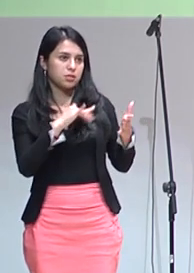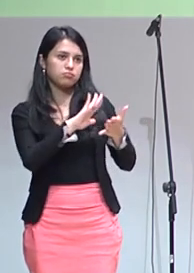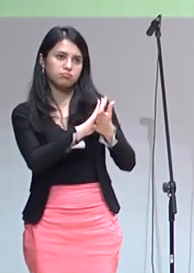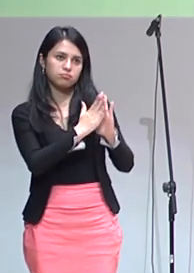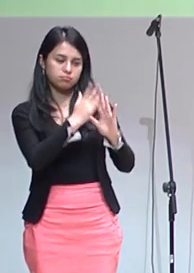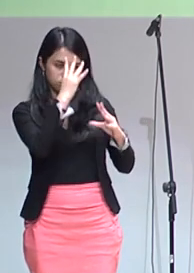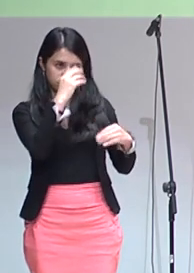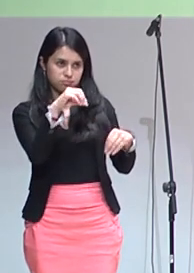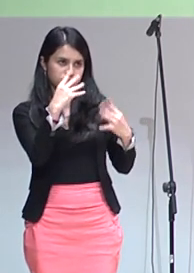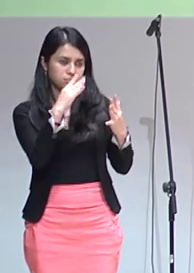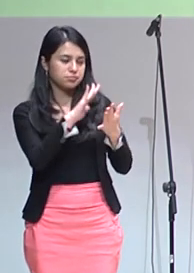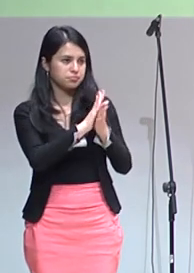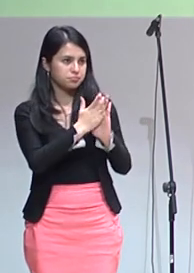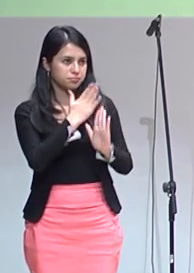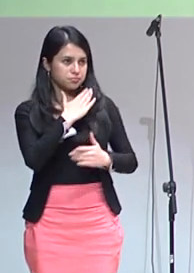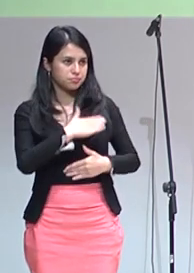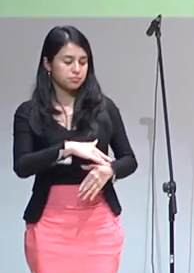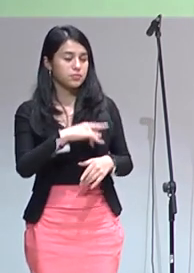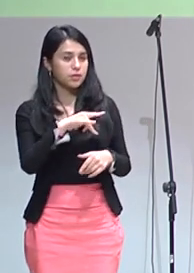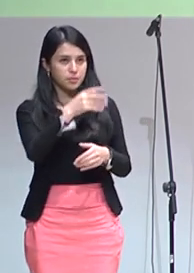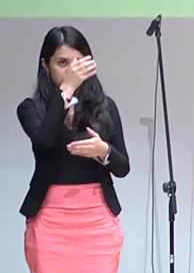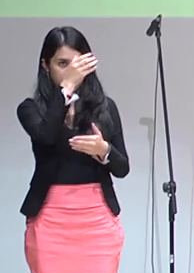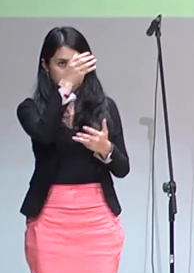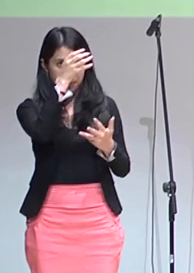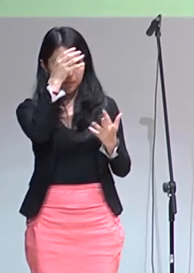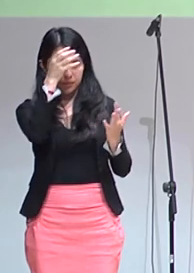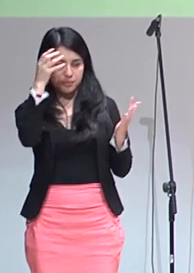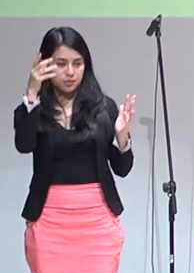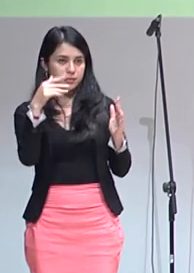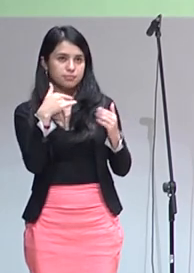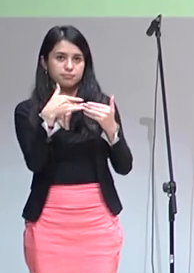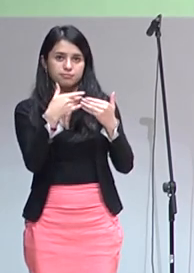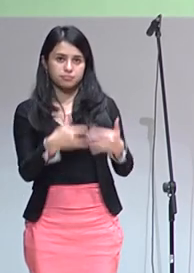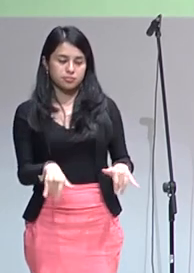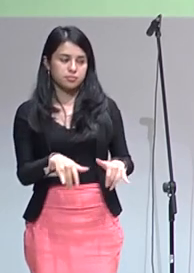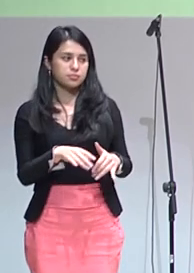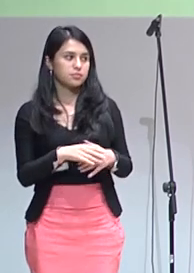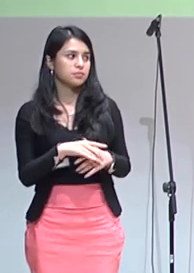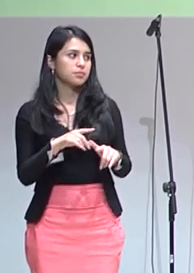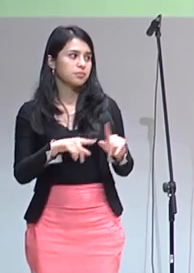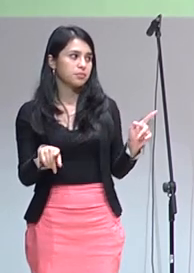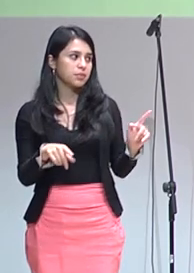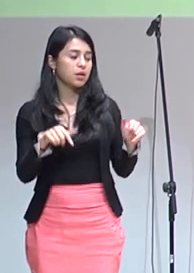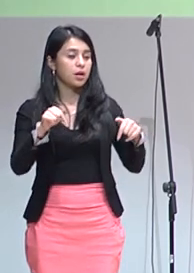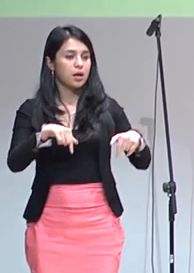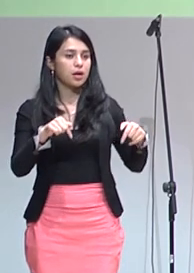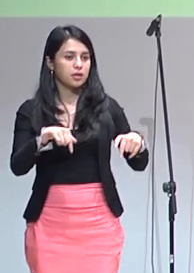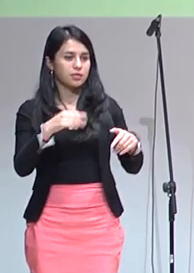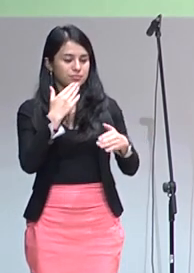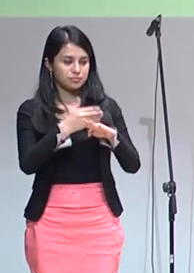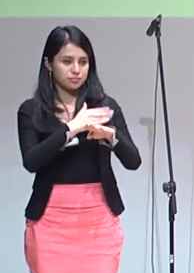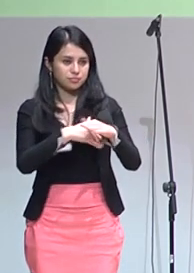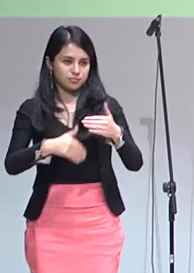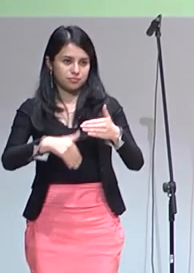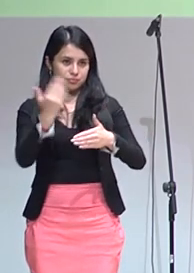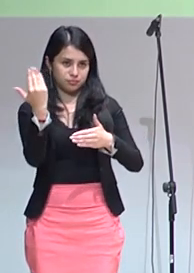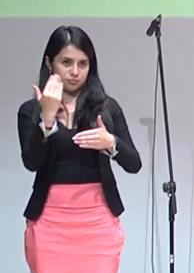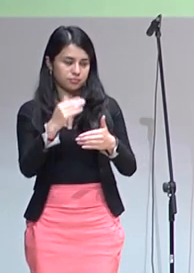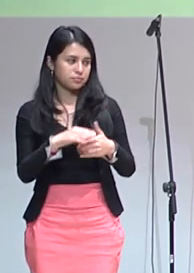amigable, ¿sí? Entonces hay muchos conceptos que tocaría romperlos, pero alguien lo dijo aquí desde el principio,